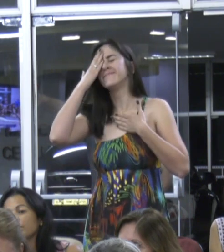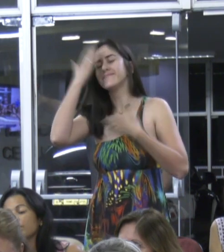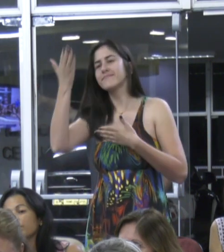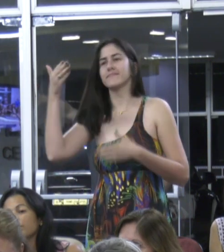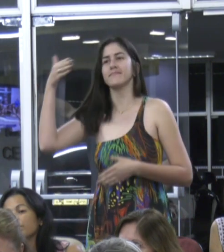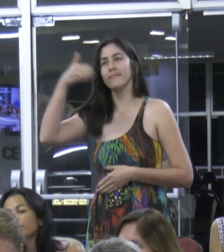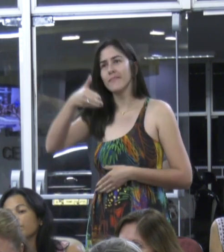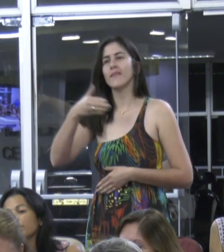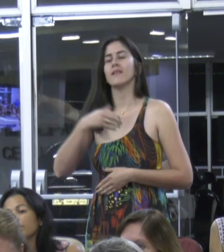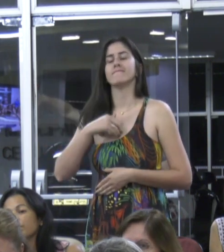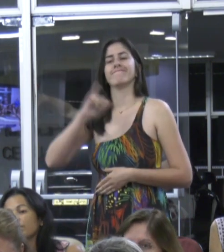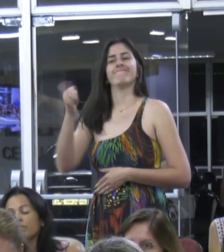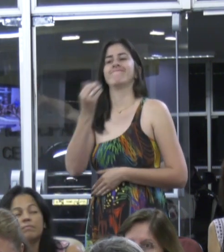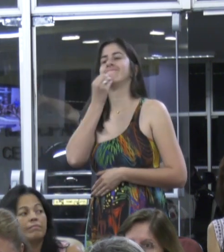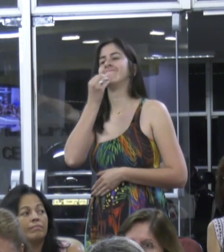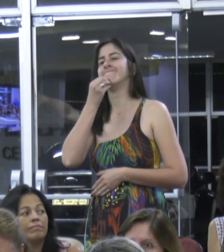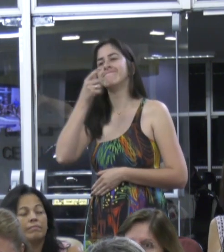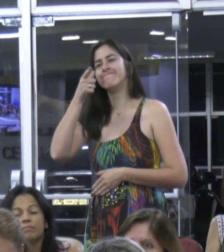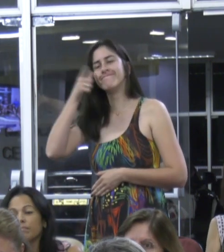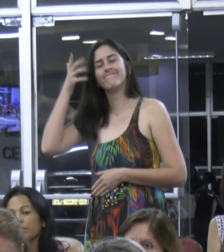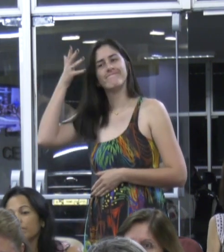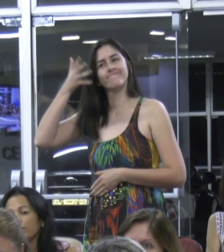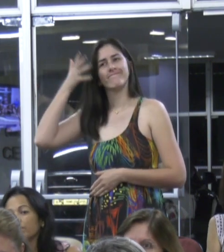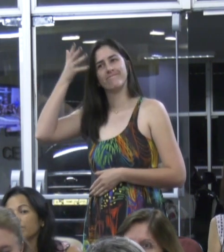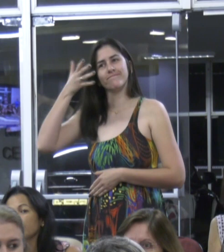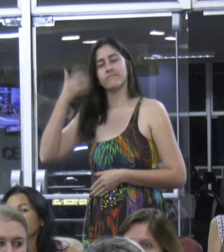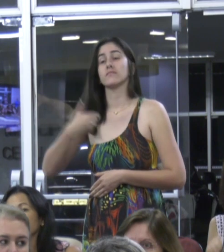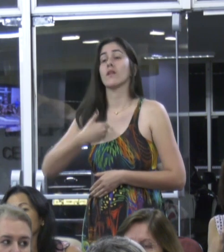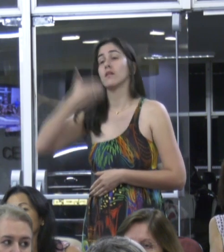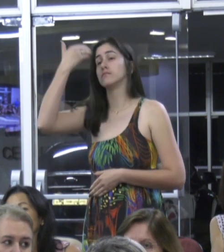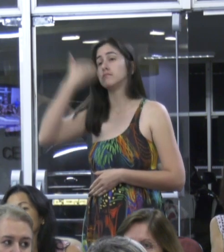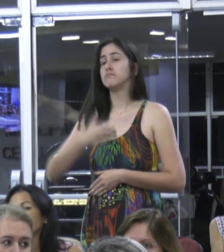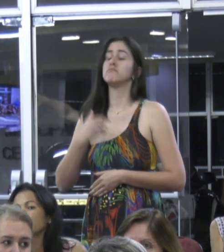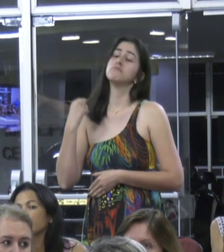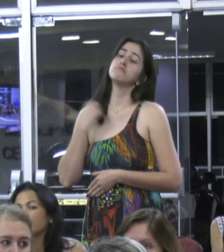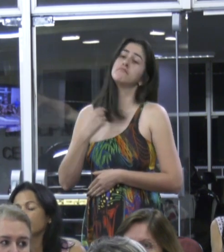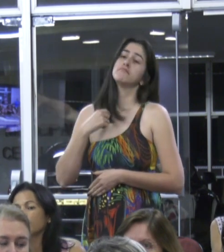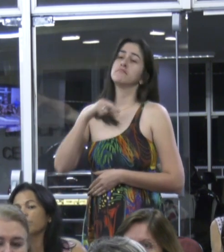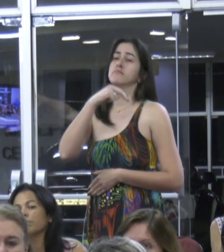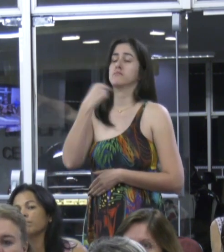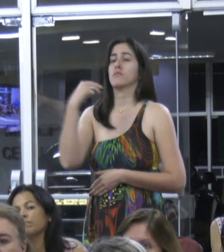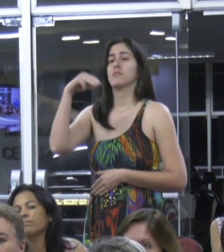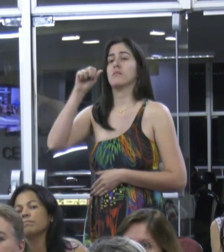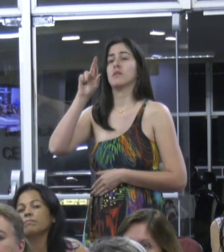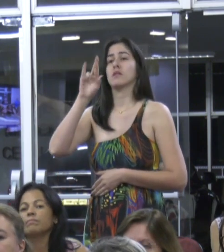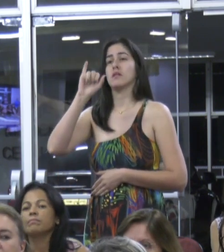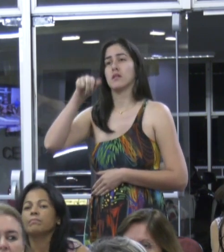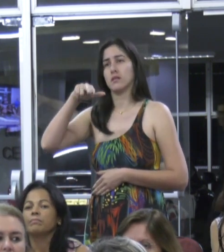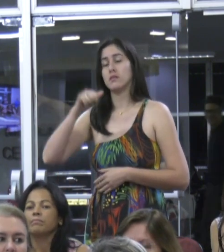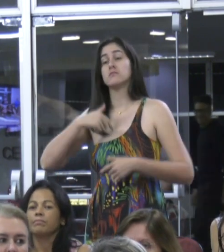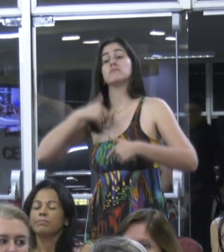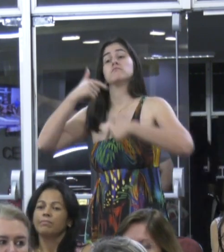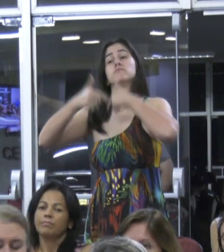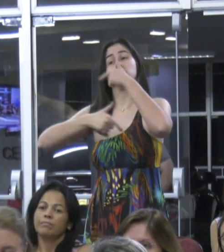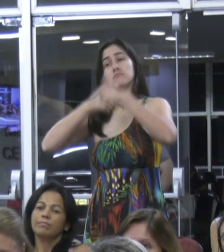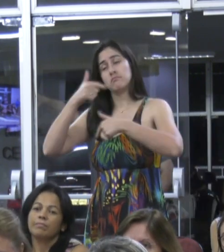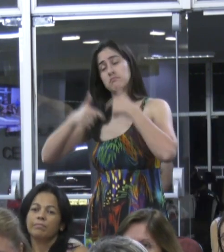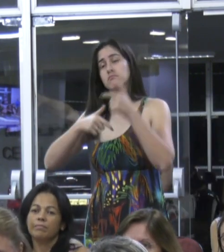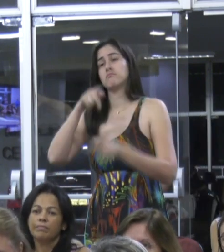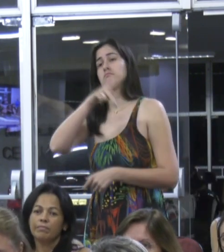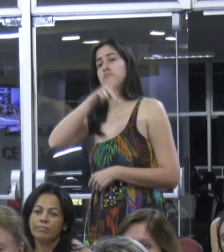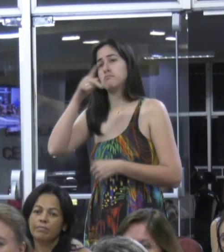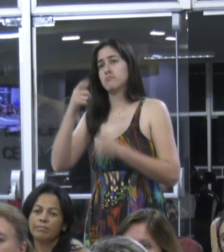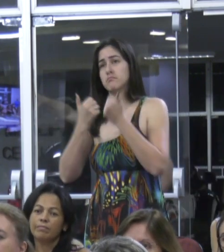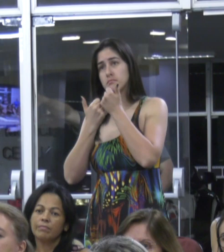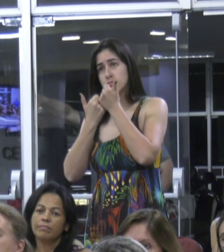Bom, primeiramente, boa noite. Gostaria de agradecer a oportunidade de acompanhar essa apresentação de vocês. Eu me chamo